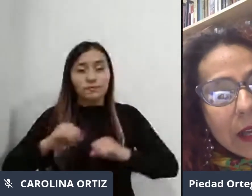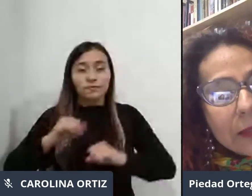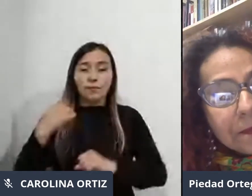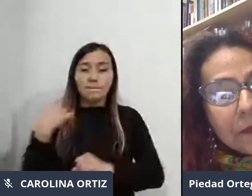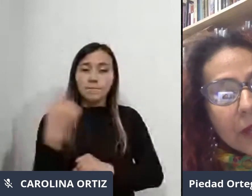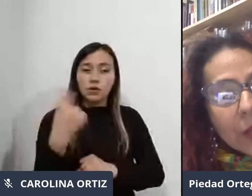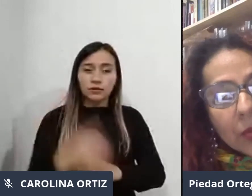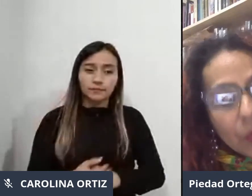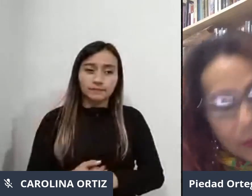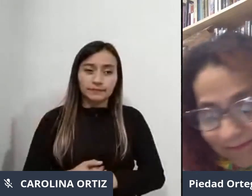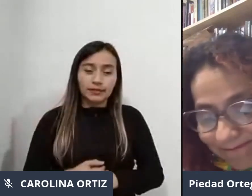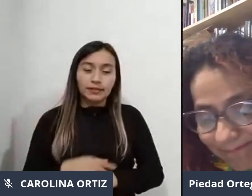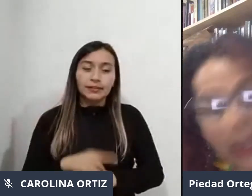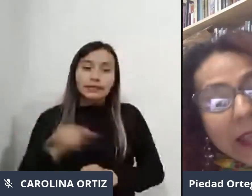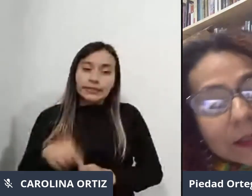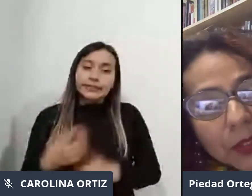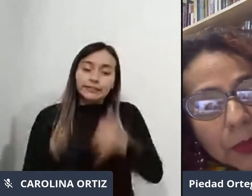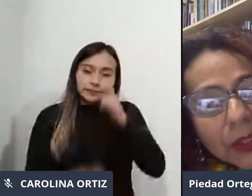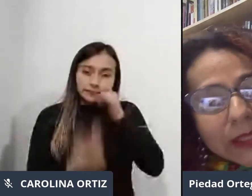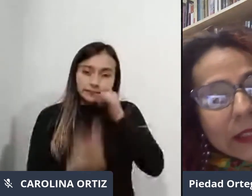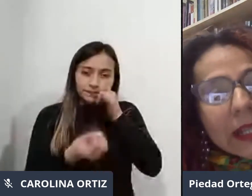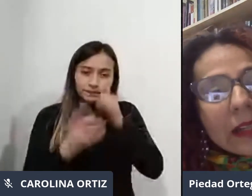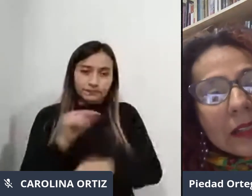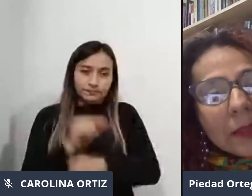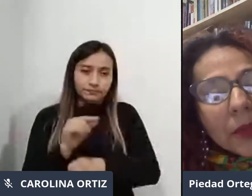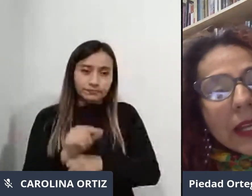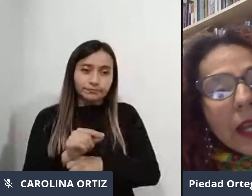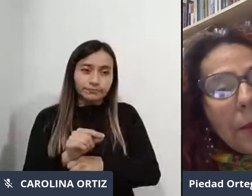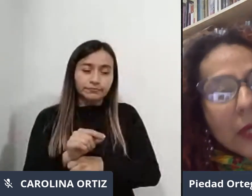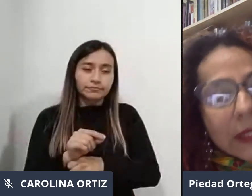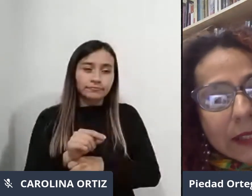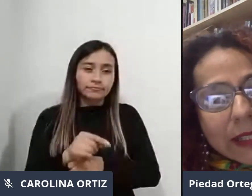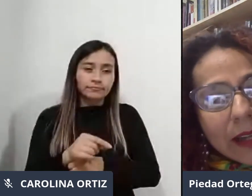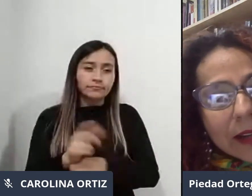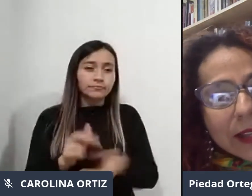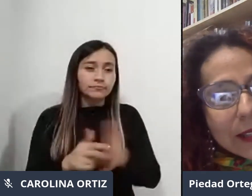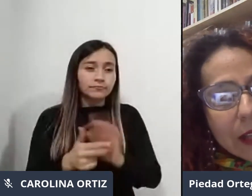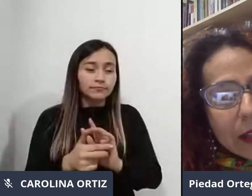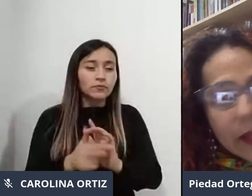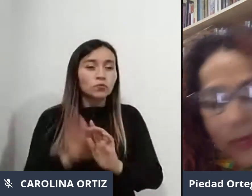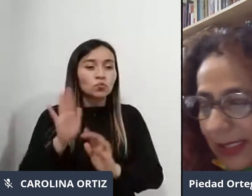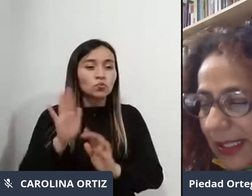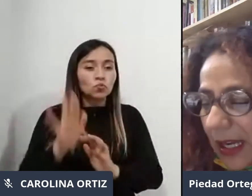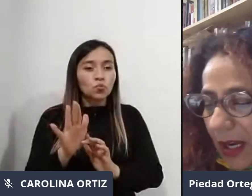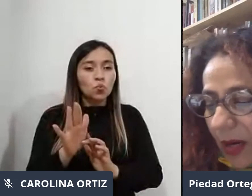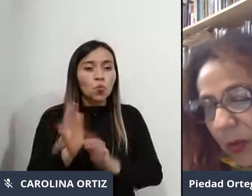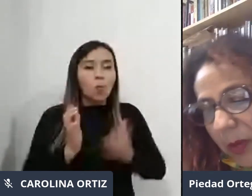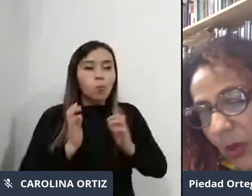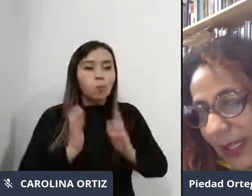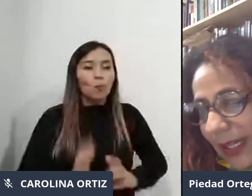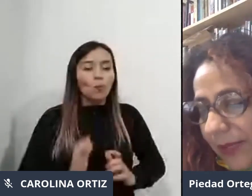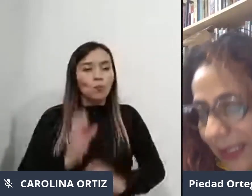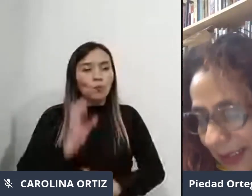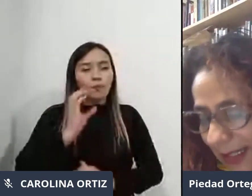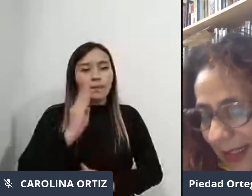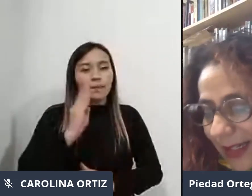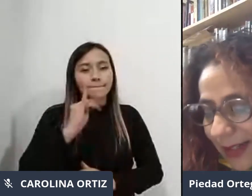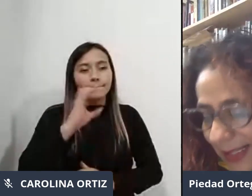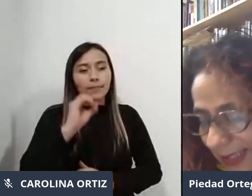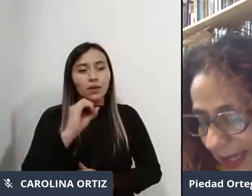crítica como lo es biopolítica, porque es la política enraizada en la vida, o mejor, la